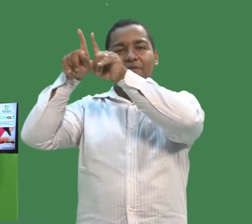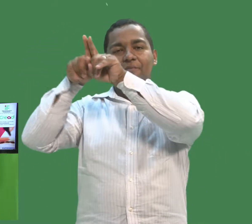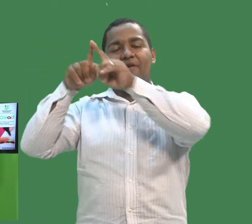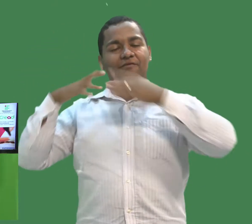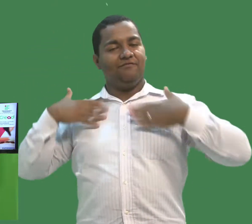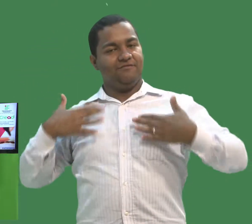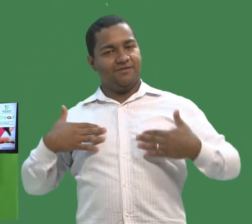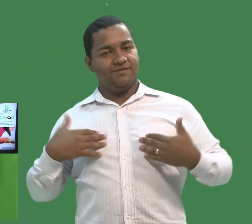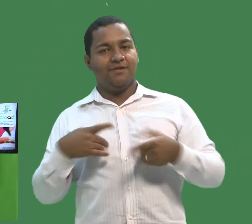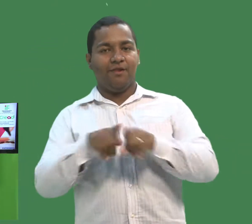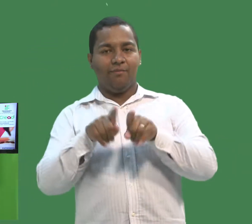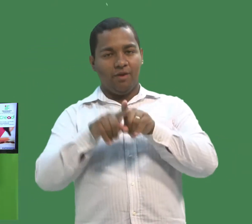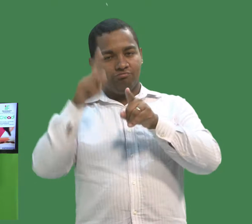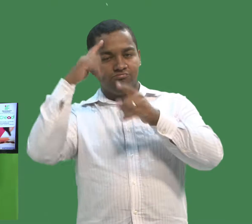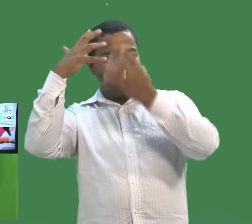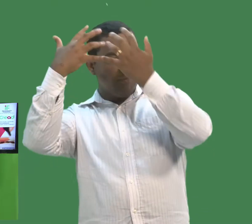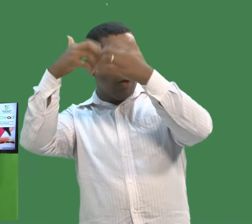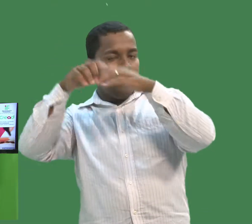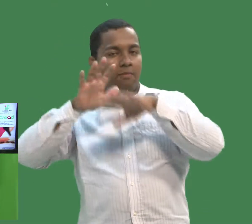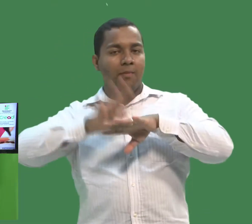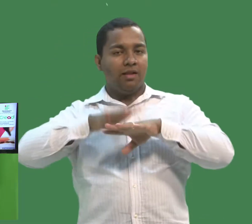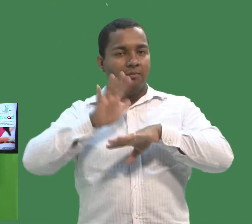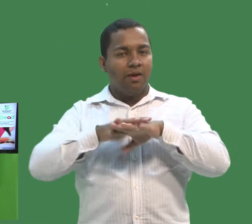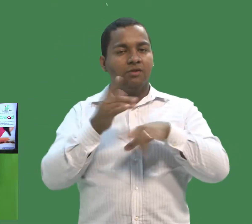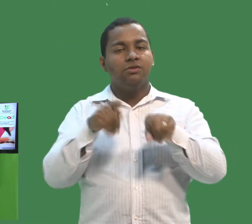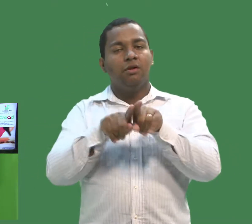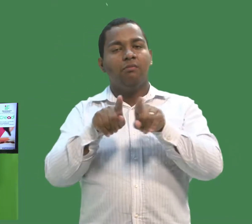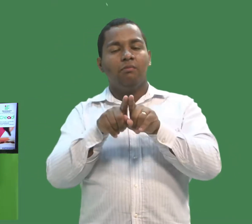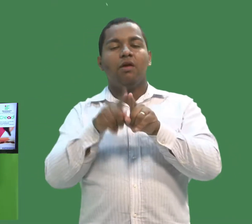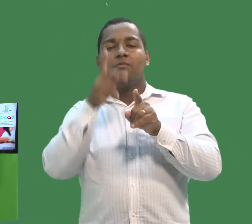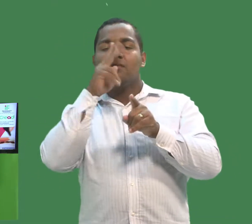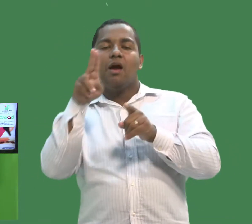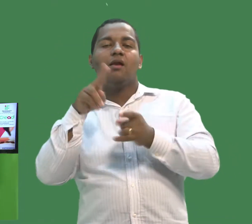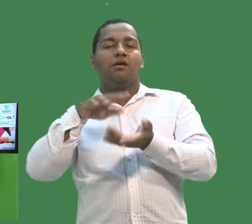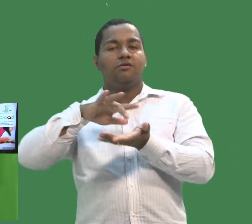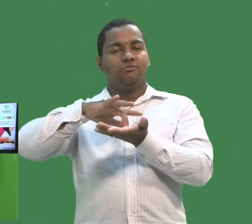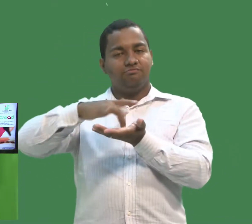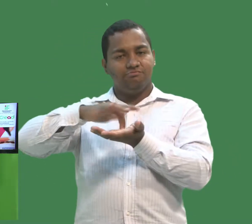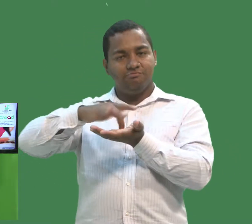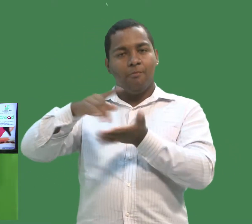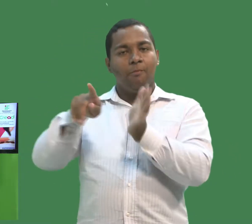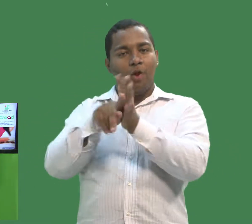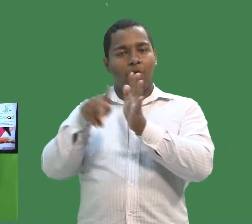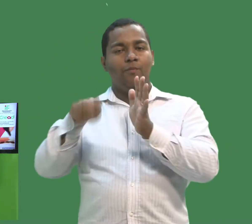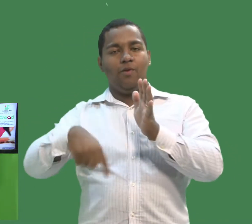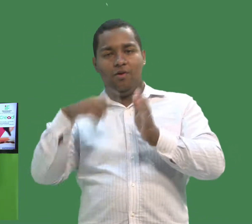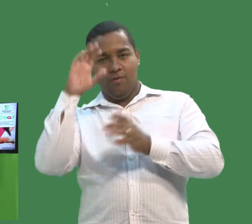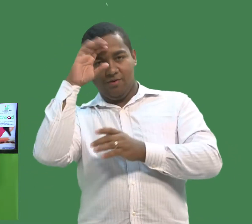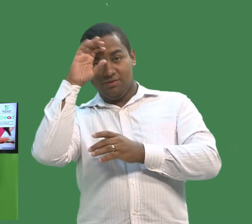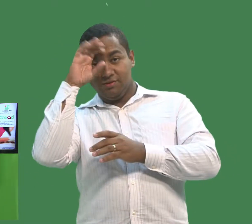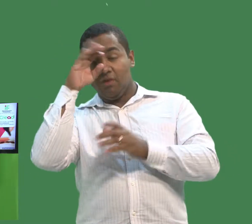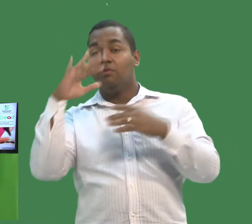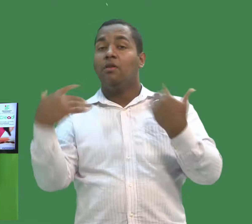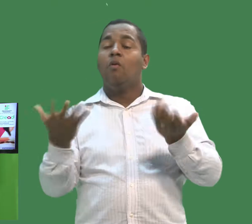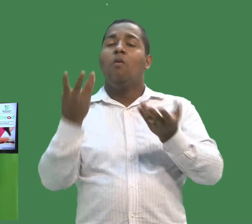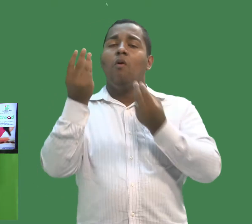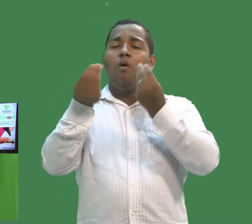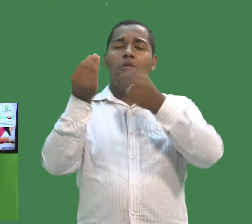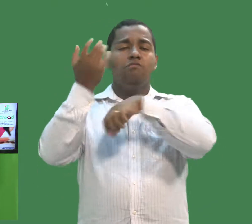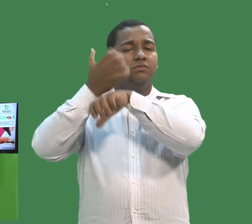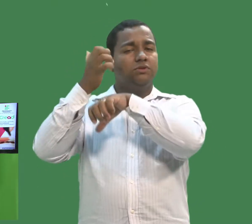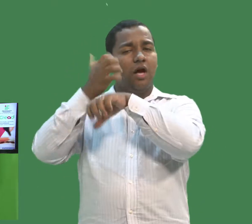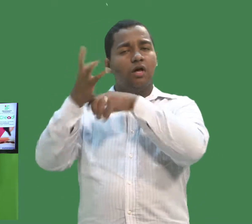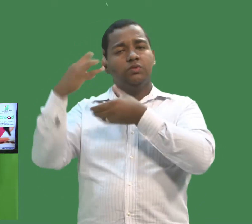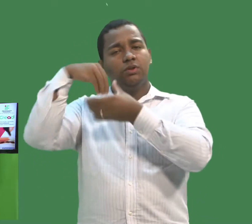e lógico-matemáticas, transmissão social e equilibração das estruturas cognitivas. Os estágios de